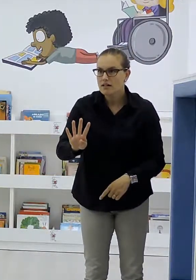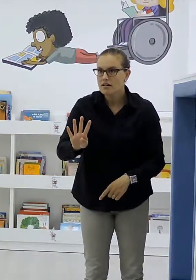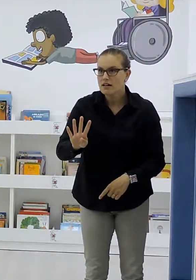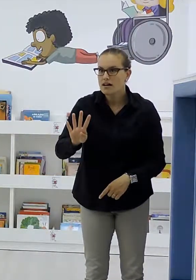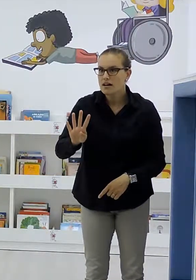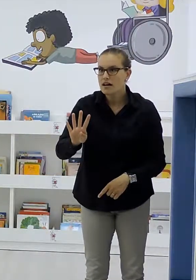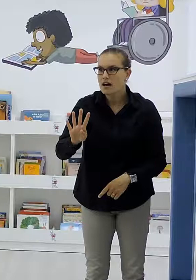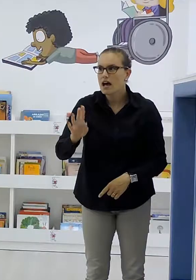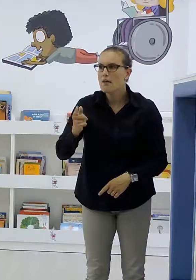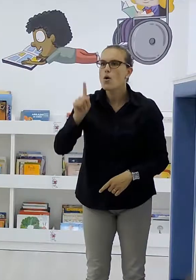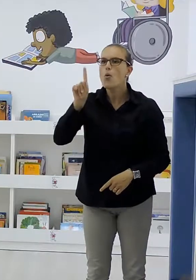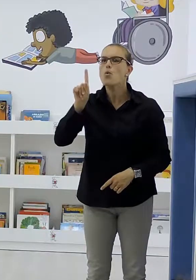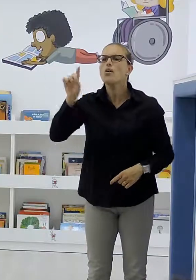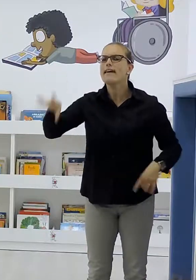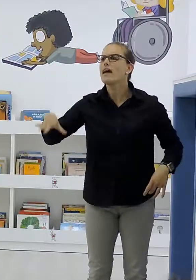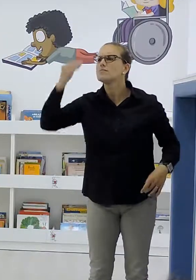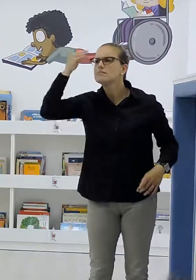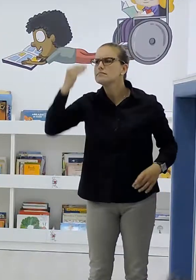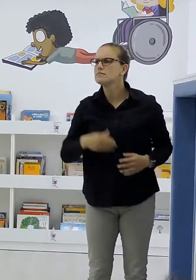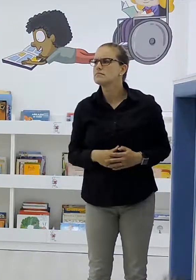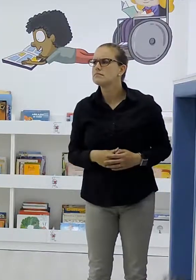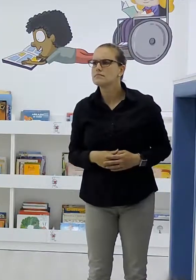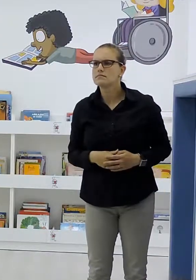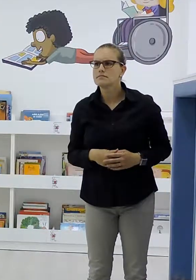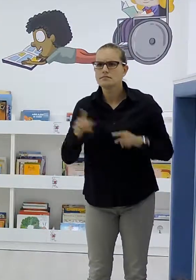1. Quien crea que está el 1, que levante la mano.